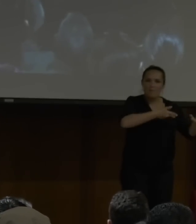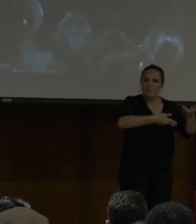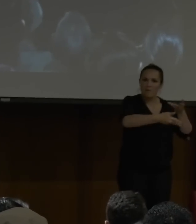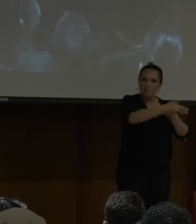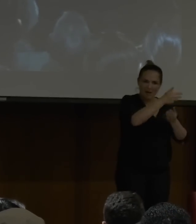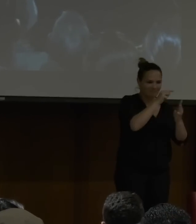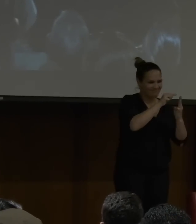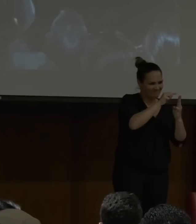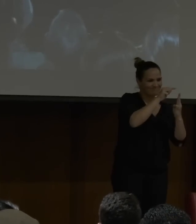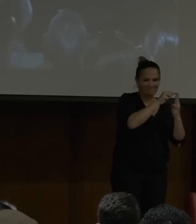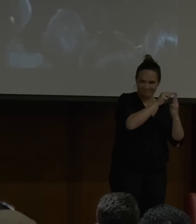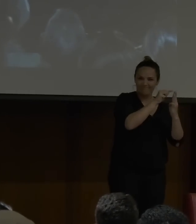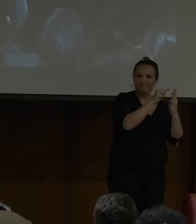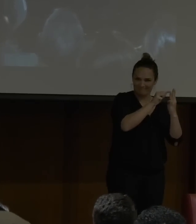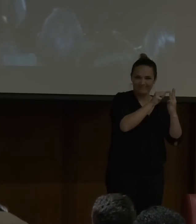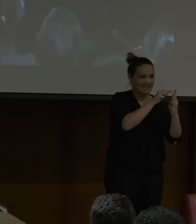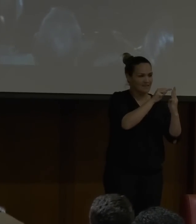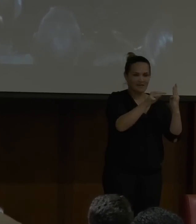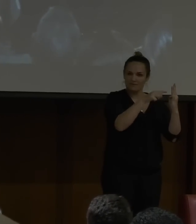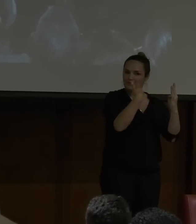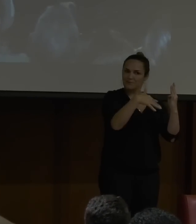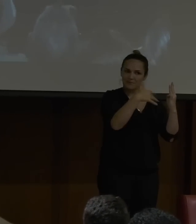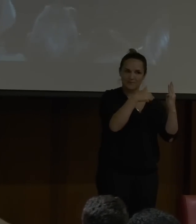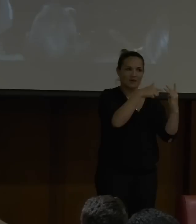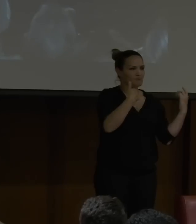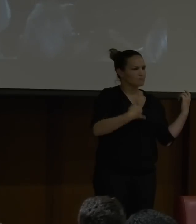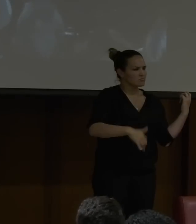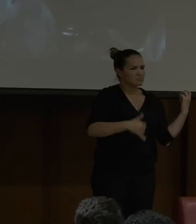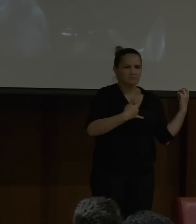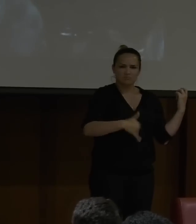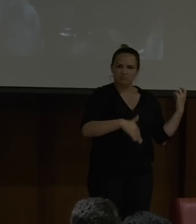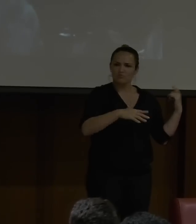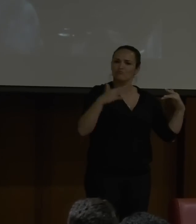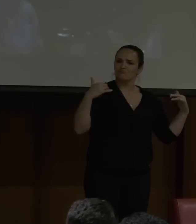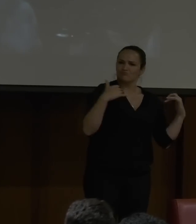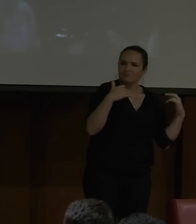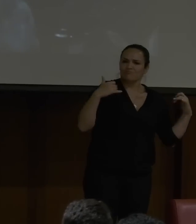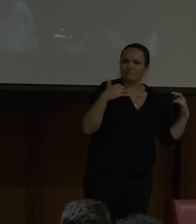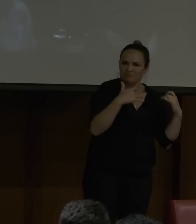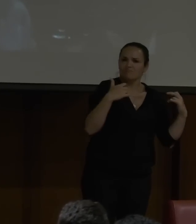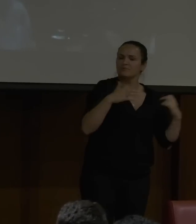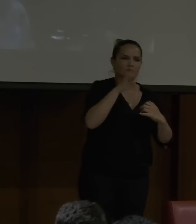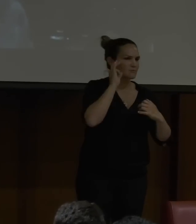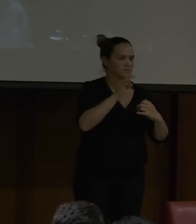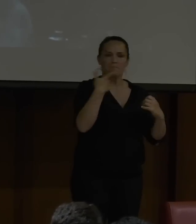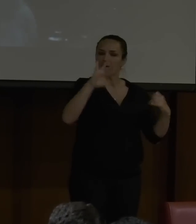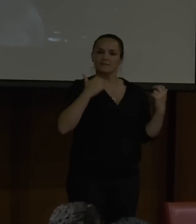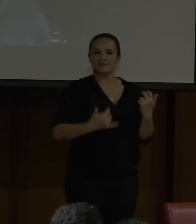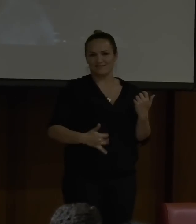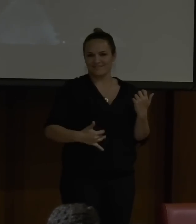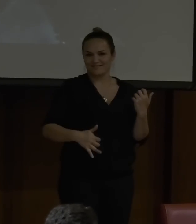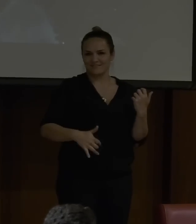con Escalona, con esos personajes que hacían parte de la vallenatía de esos momentos. Y fue la forma